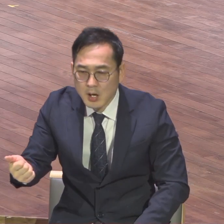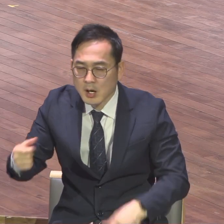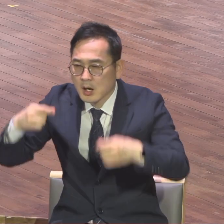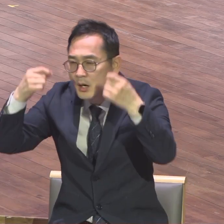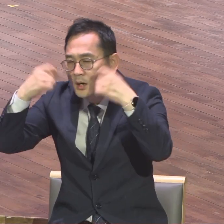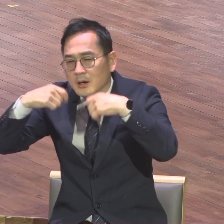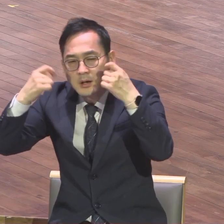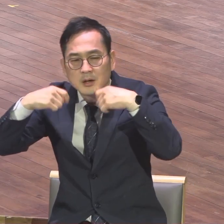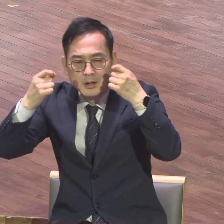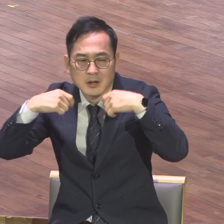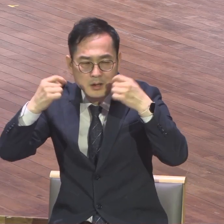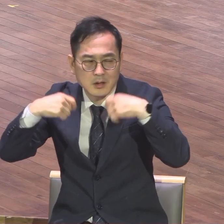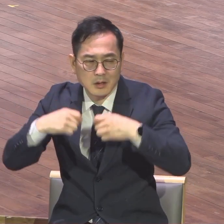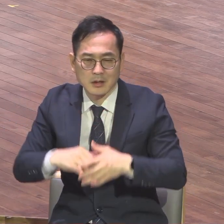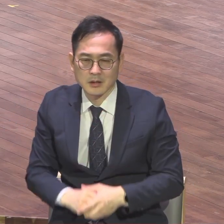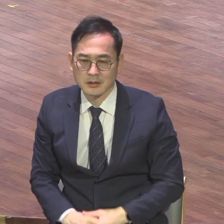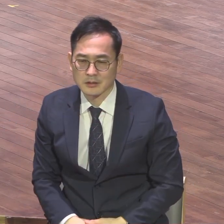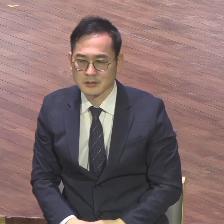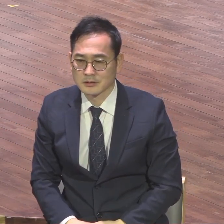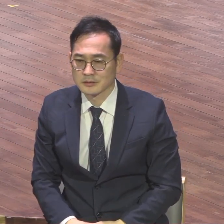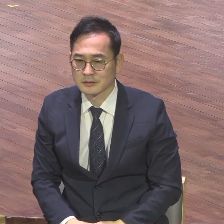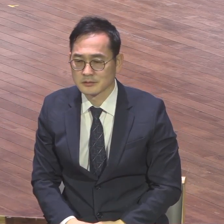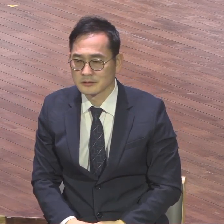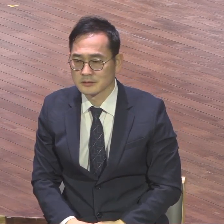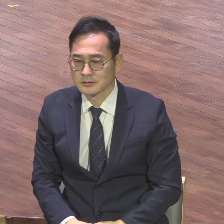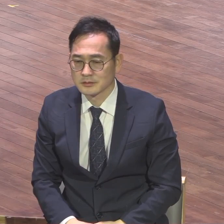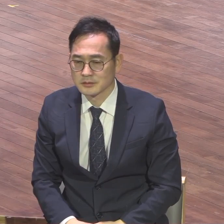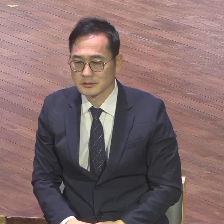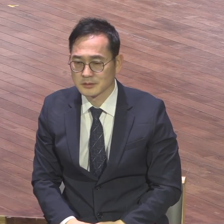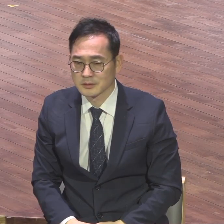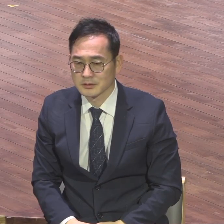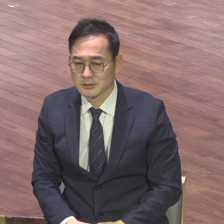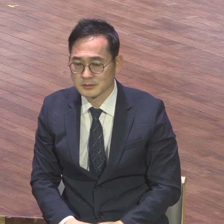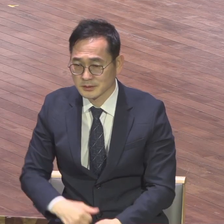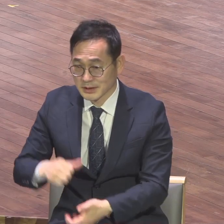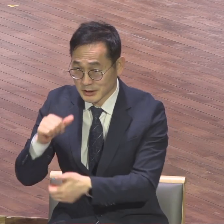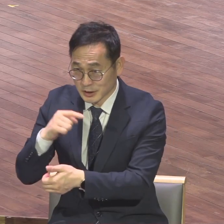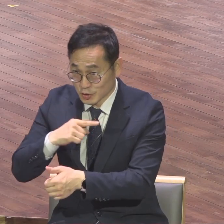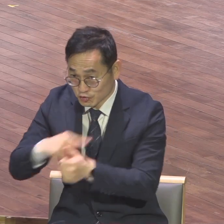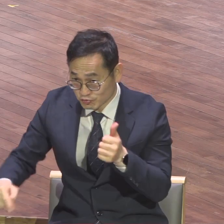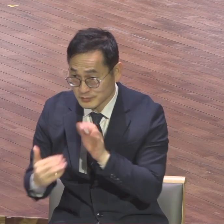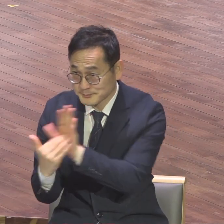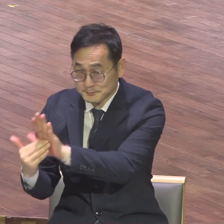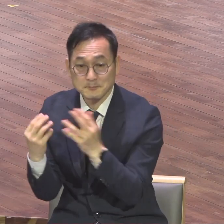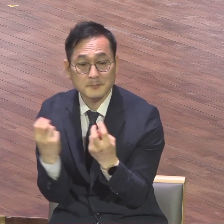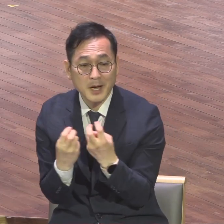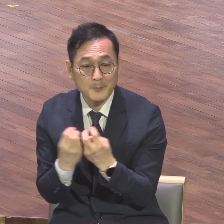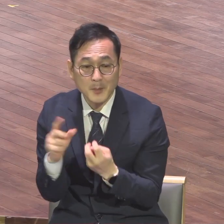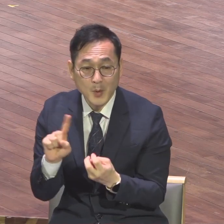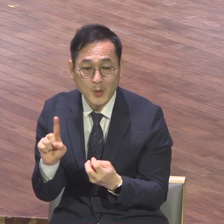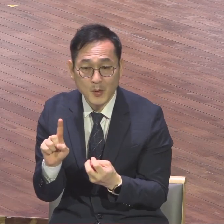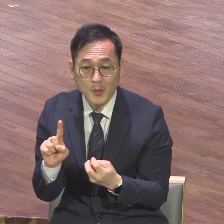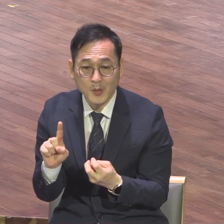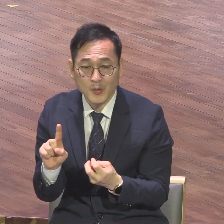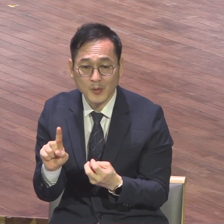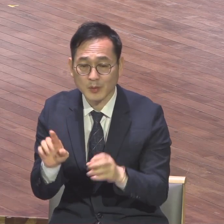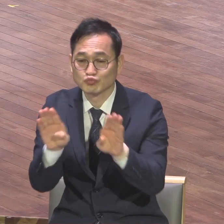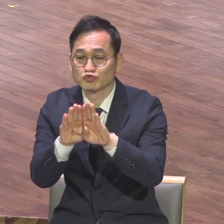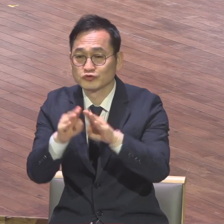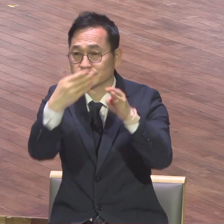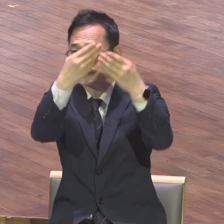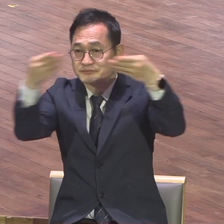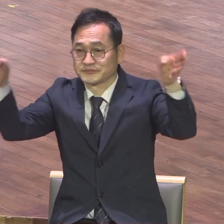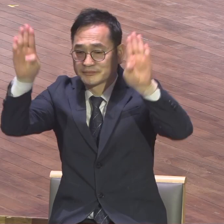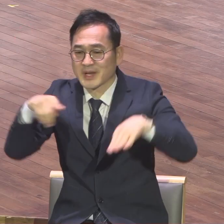자, 이 재앙에서 빠져나오는 유일한 방법이 양의 피를 문설주에